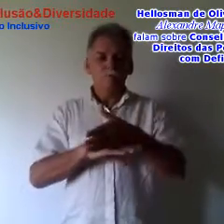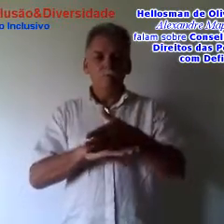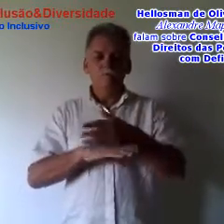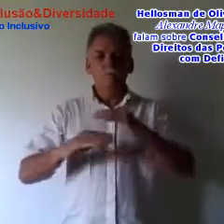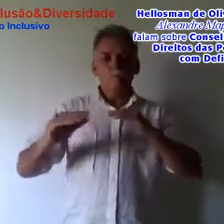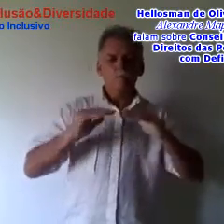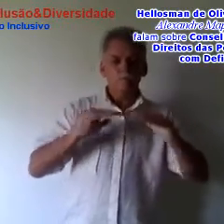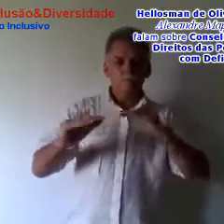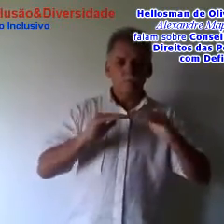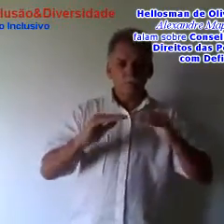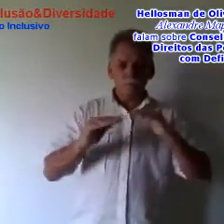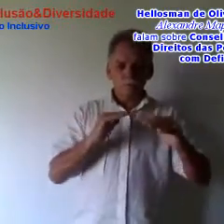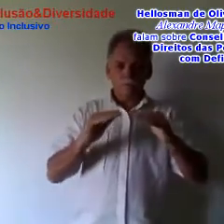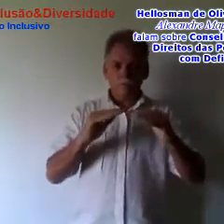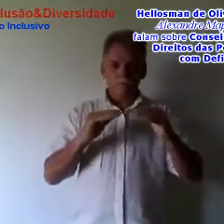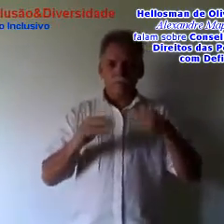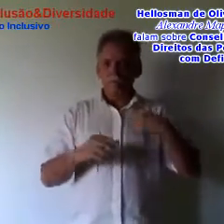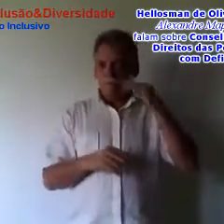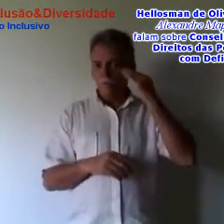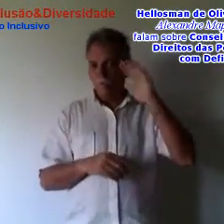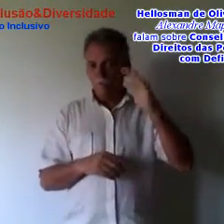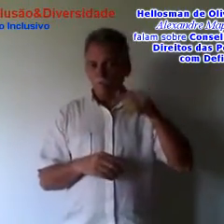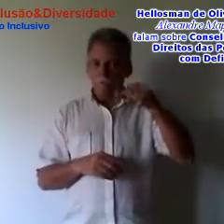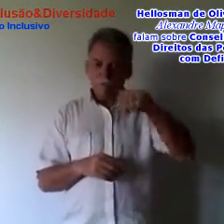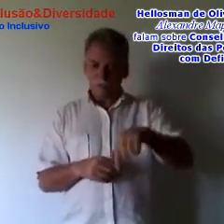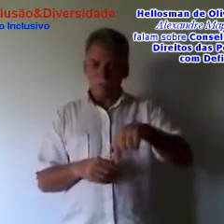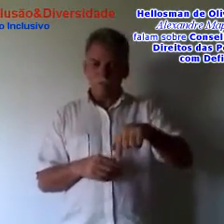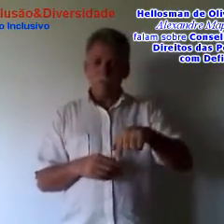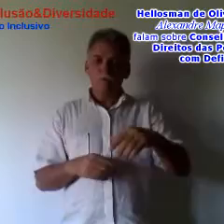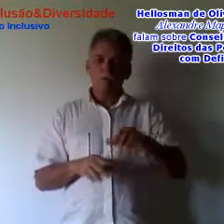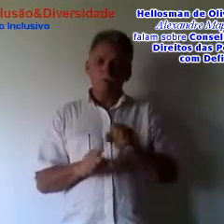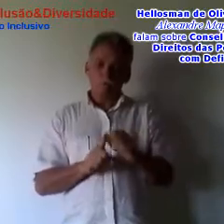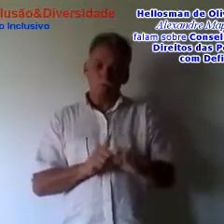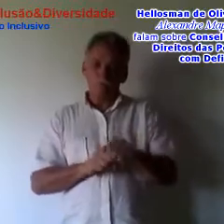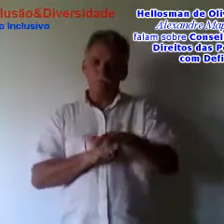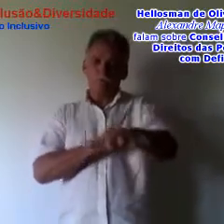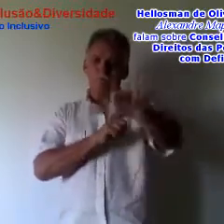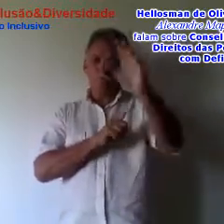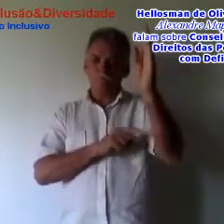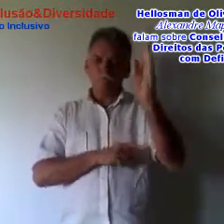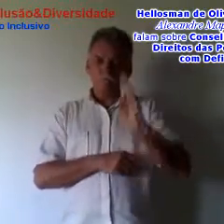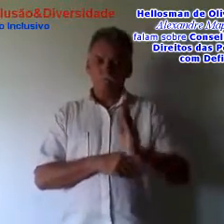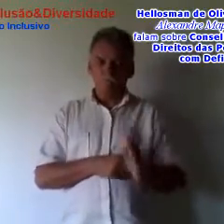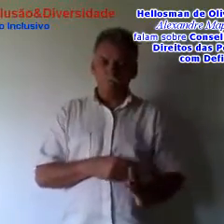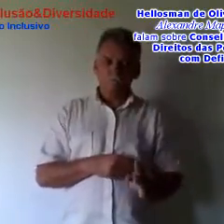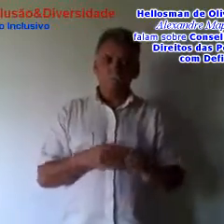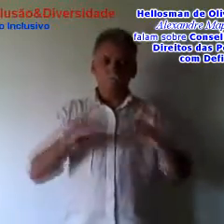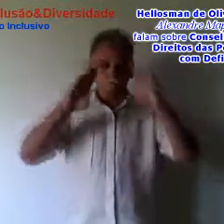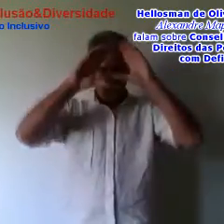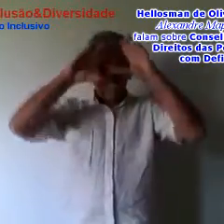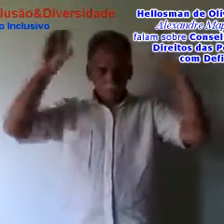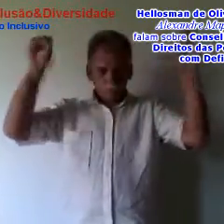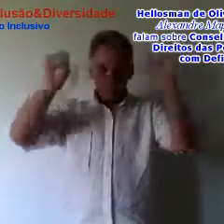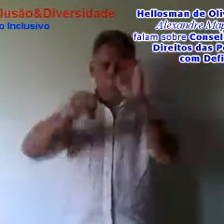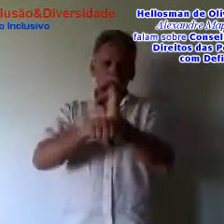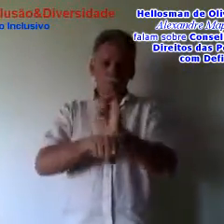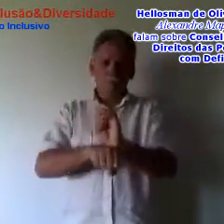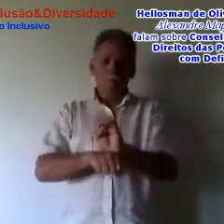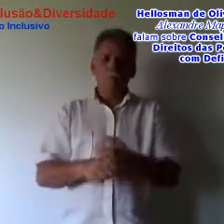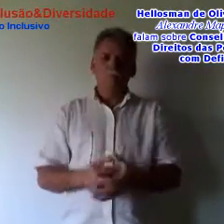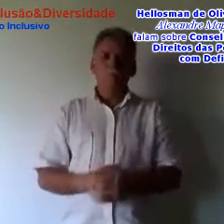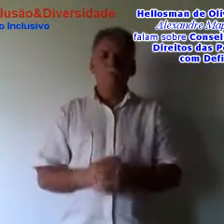dali saiu um movimento que foi fundamental, que está sendo fundamental, né, na Constituição, que é a ideia da criação de um fórum de conselhos